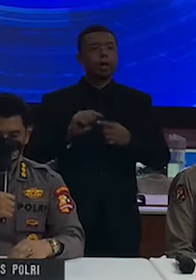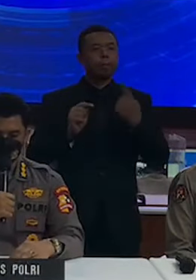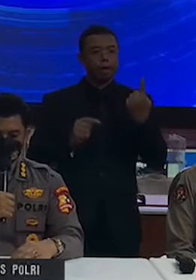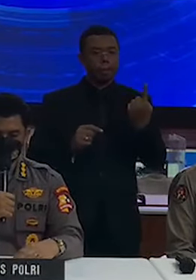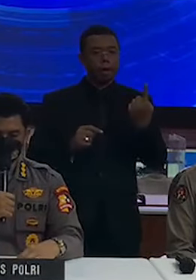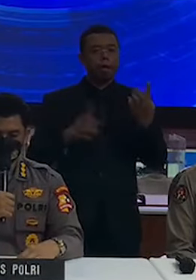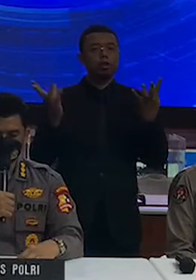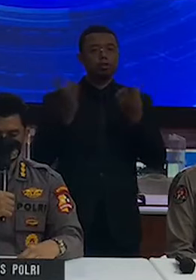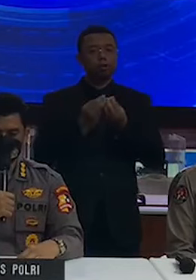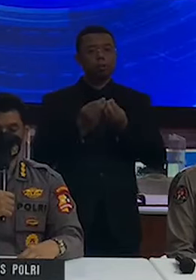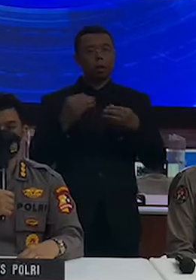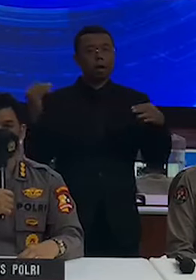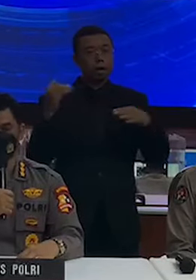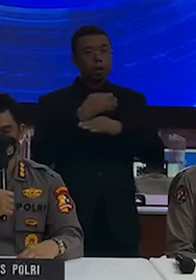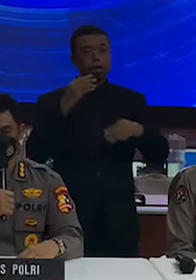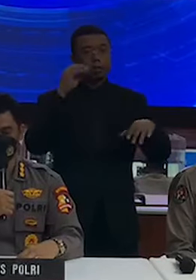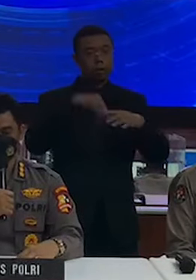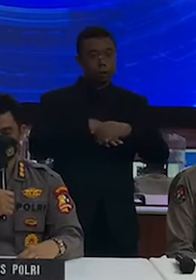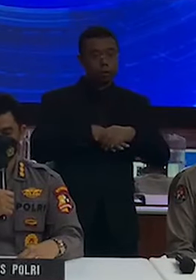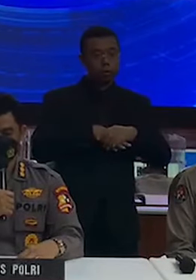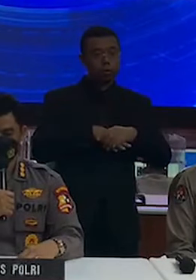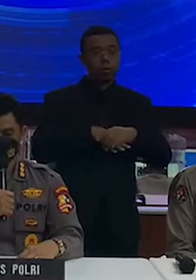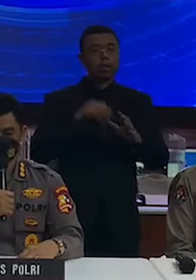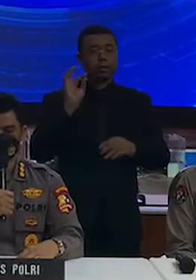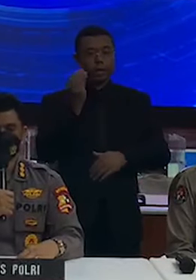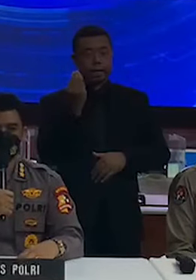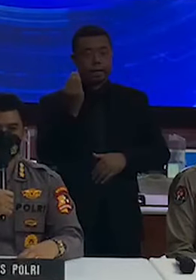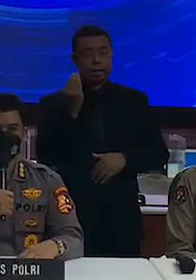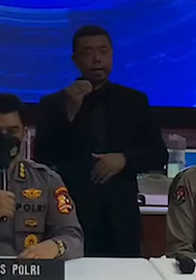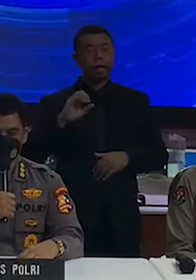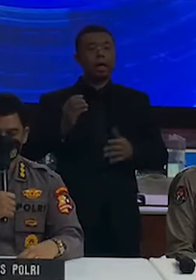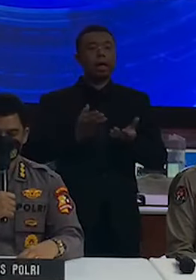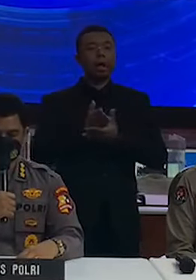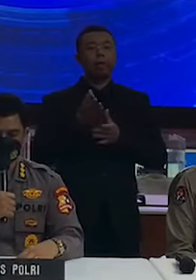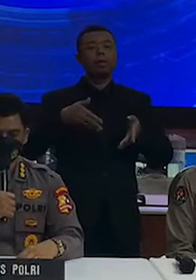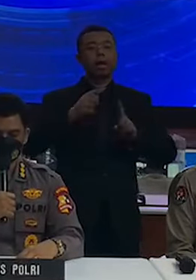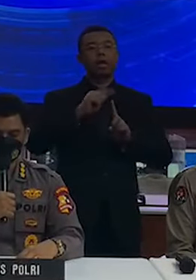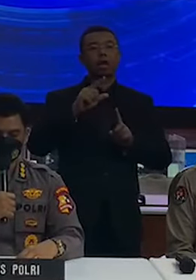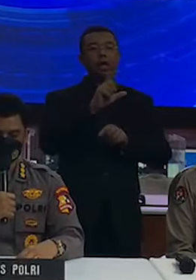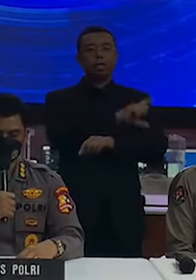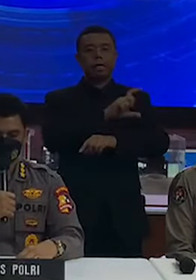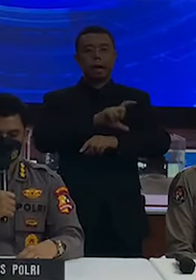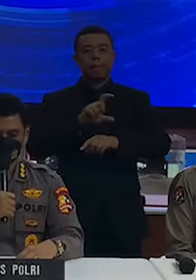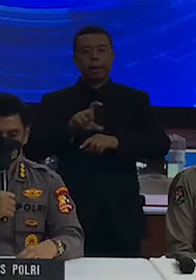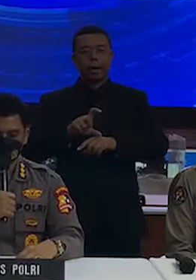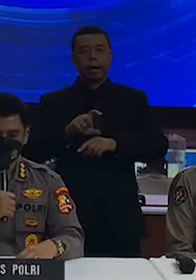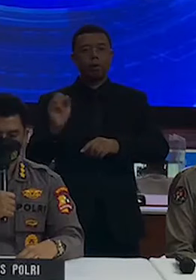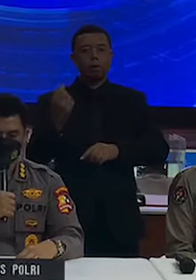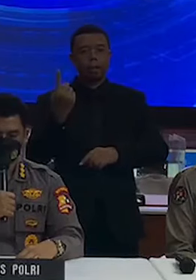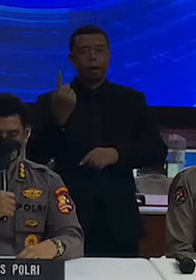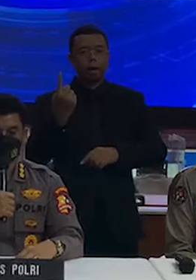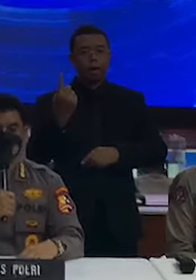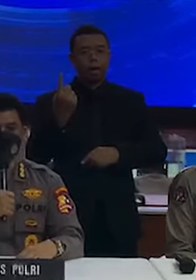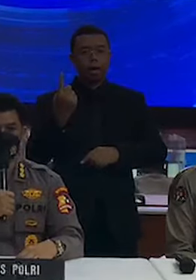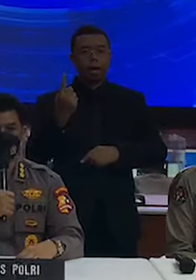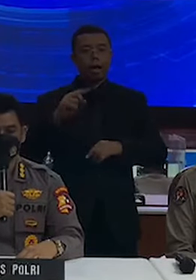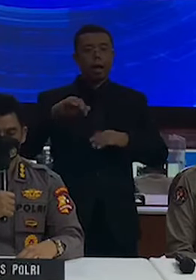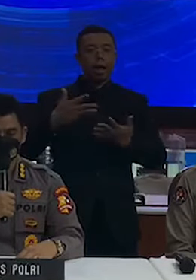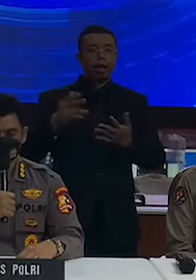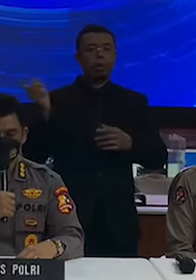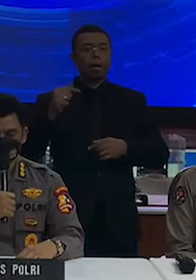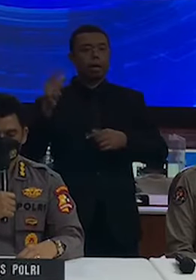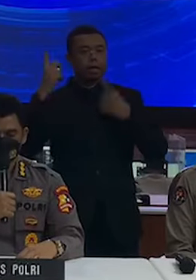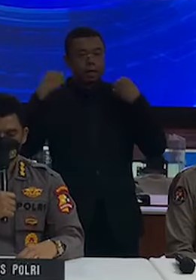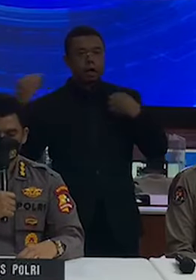pertama, volume arus lalu lintas yang masuk Jakarta melalui gerbang tol Cikampek utama atau arus Transjawa